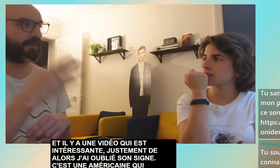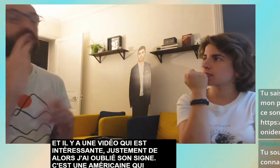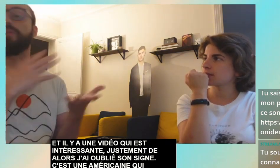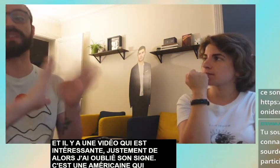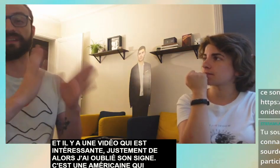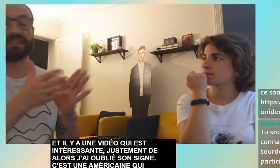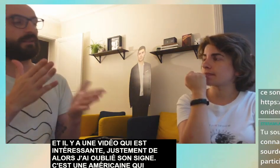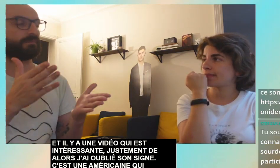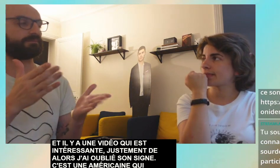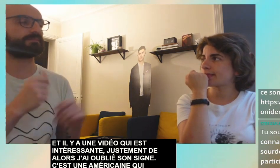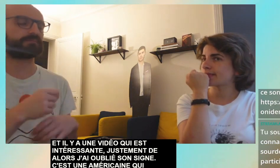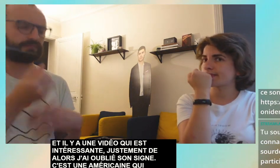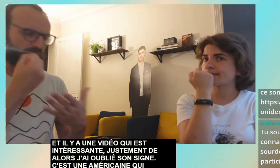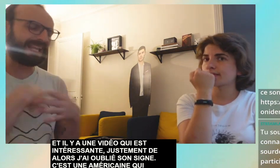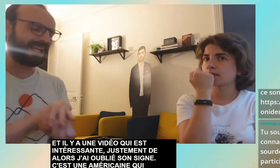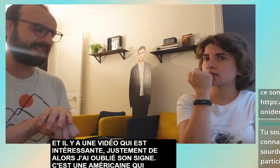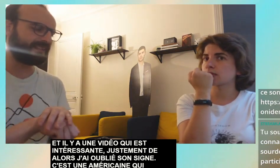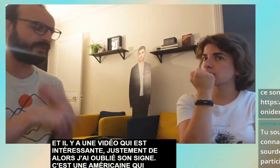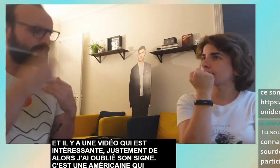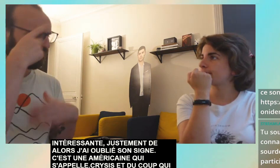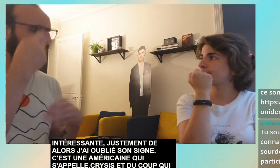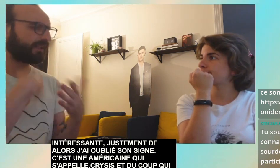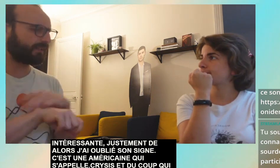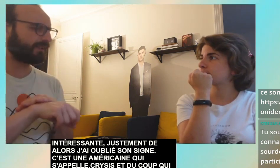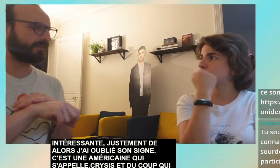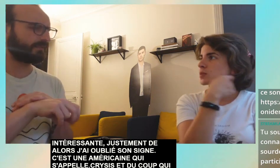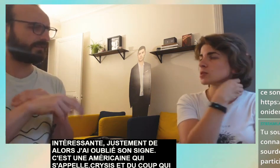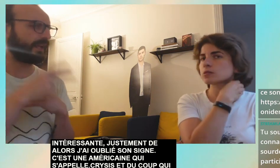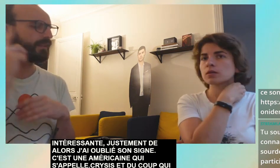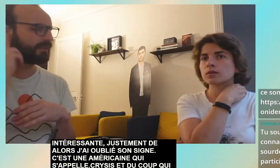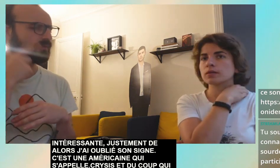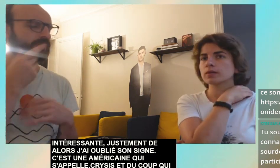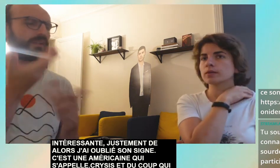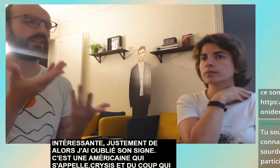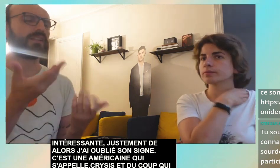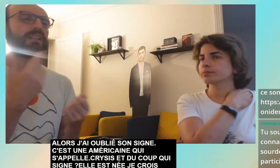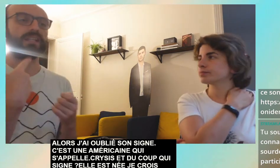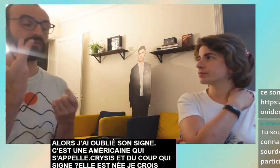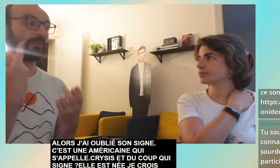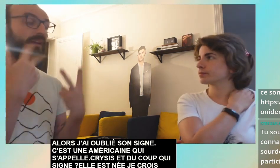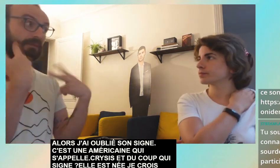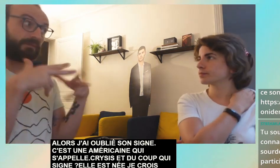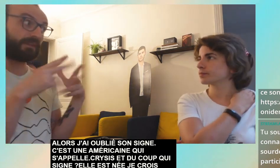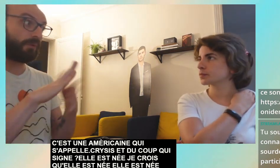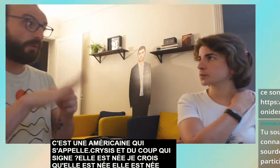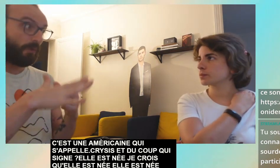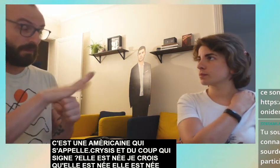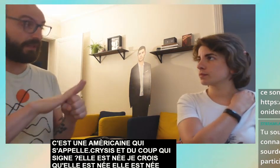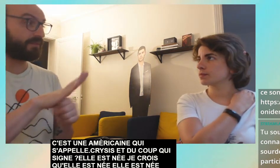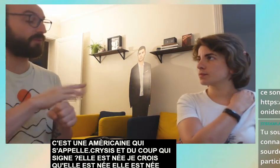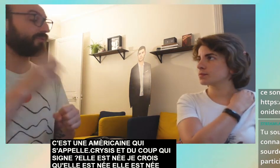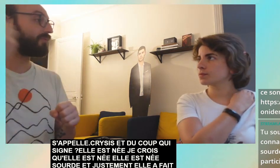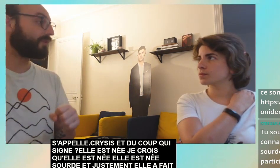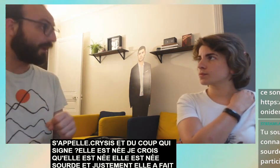du coup qui signe. Elle est née, je crois qu'elle est née, elle est née sourde. Et justement, elle a fait une vidéo complète sur du coup